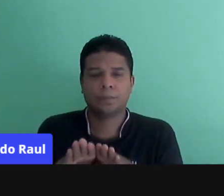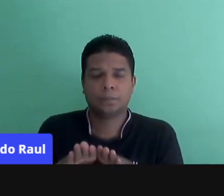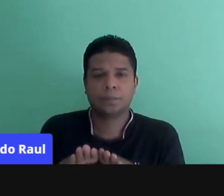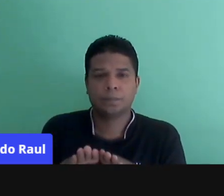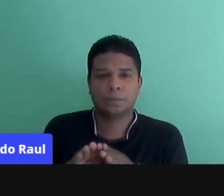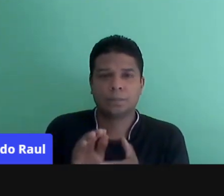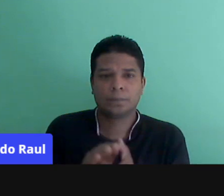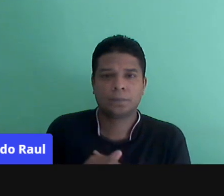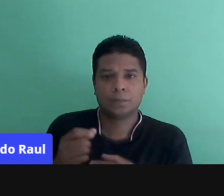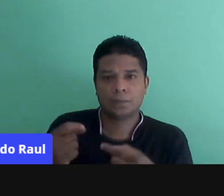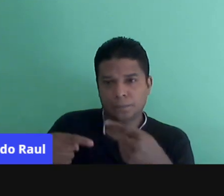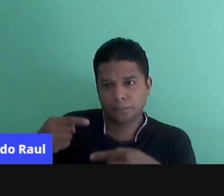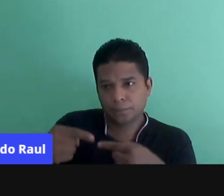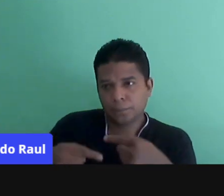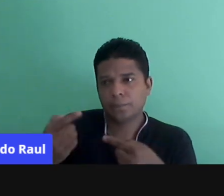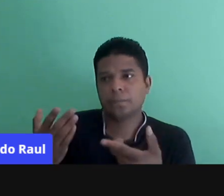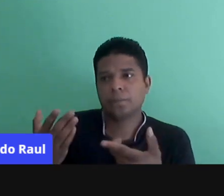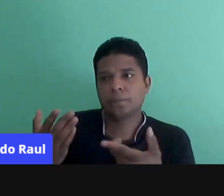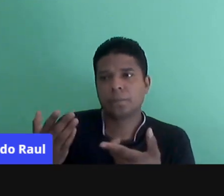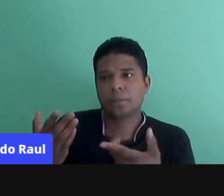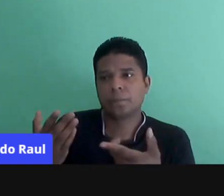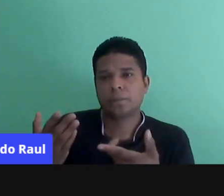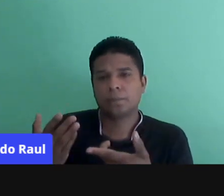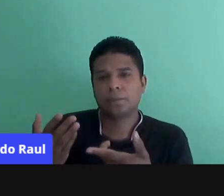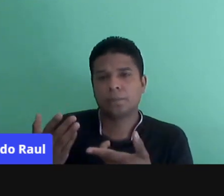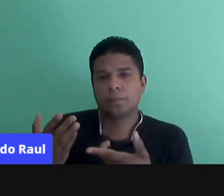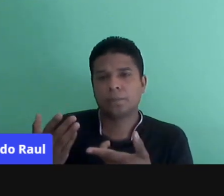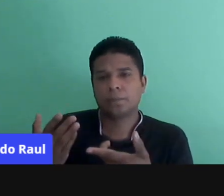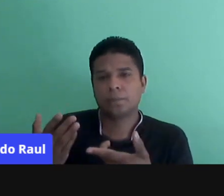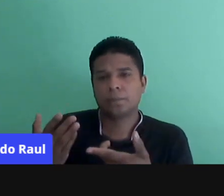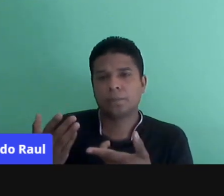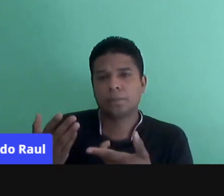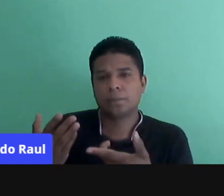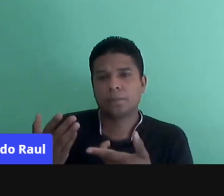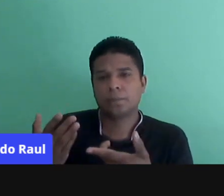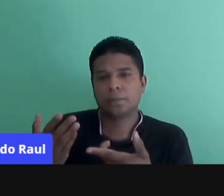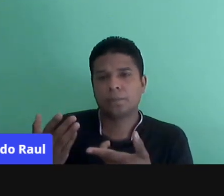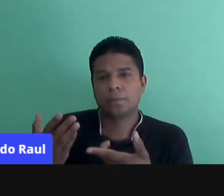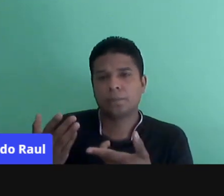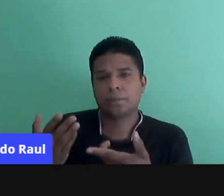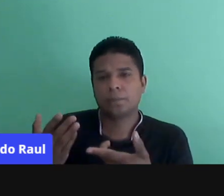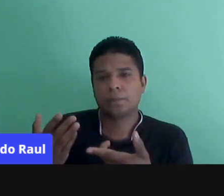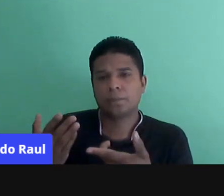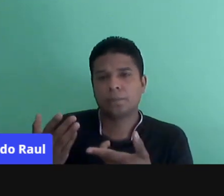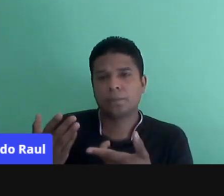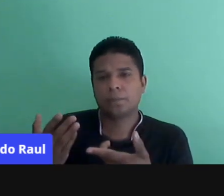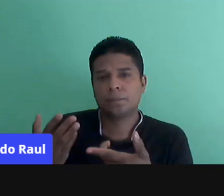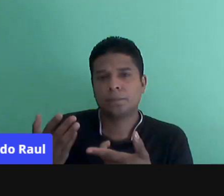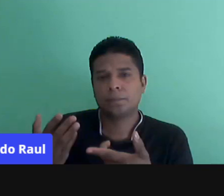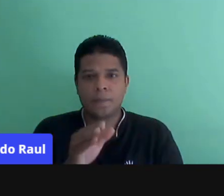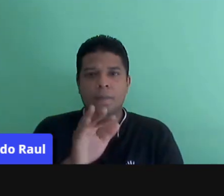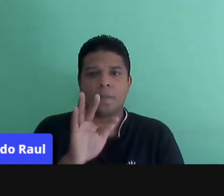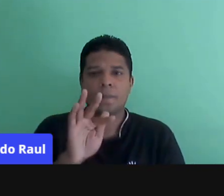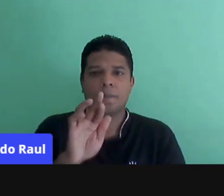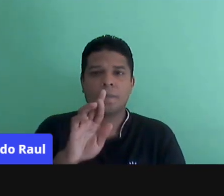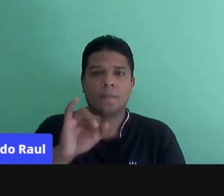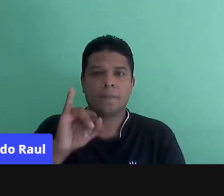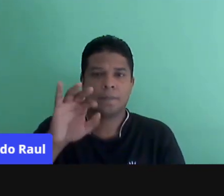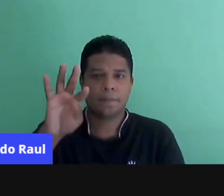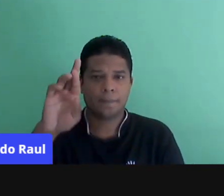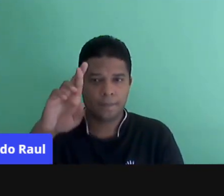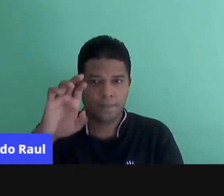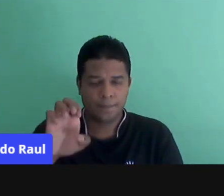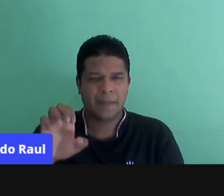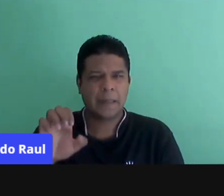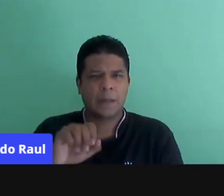as discussões, elas também se pautam em Paulo Freire. Nós temos vários estudos